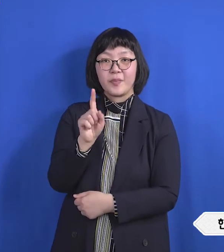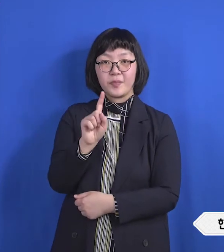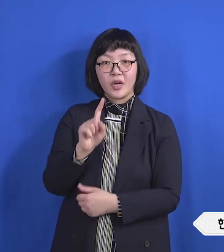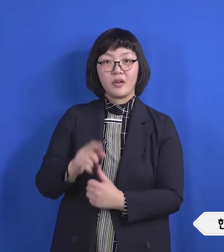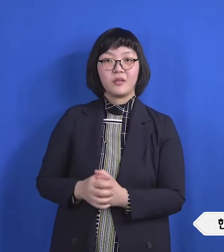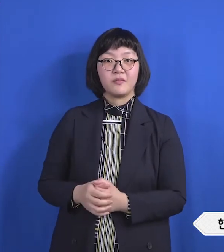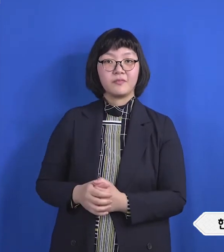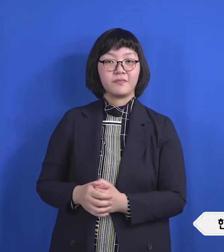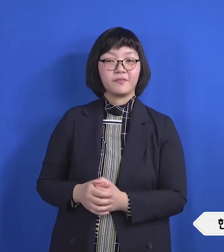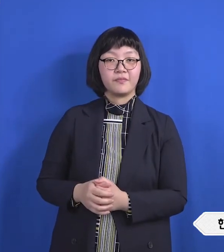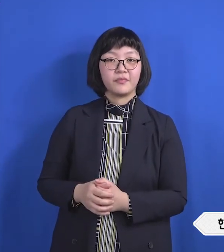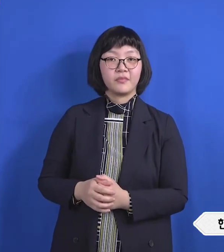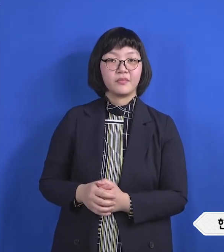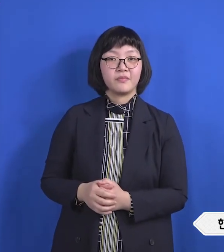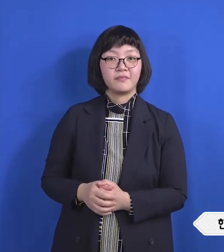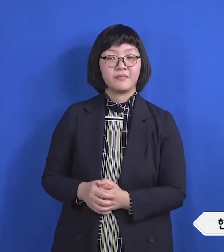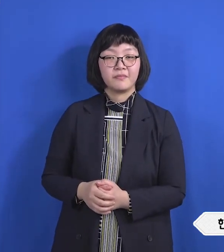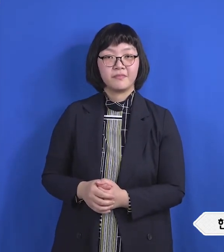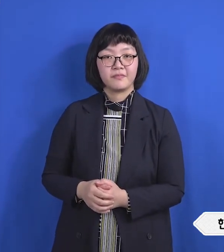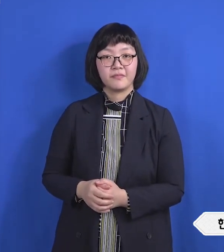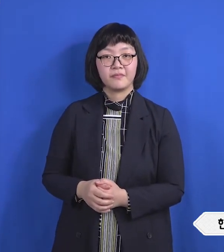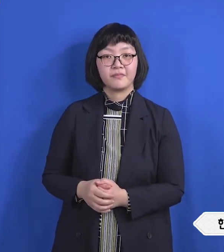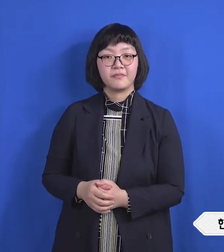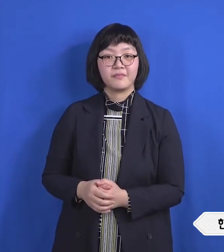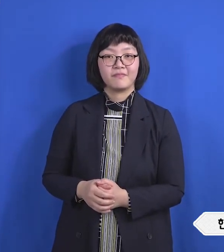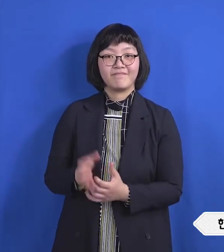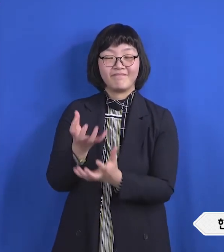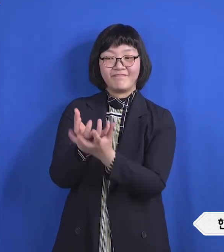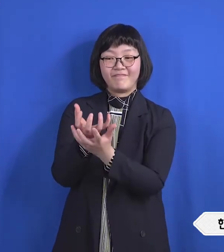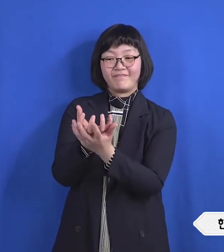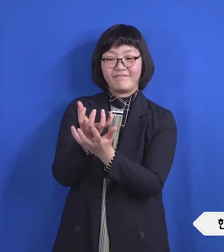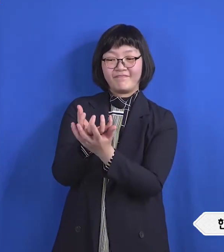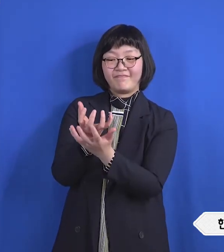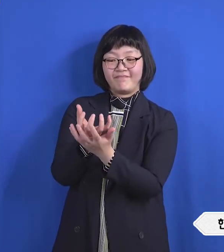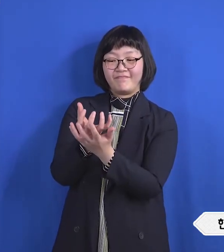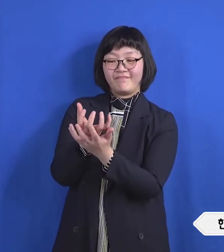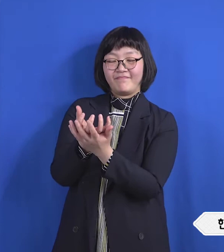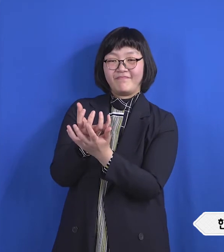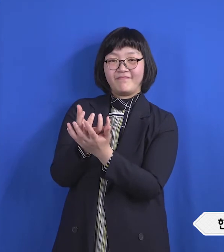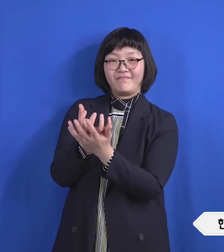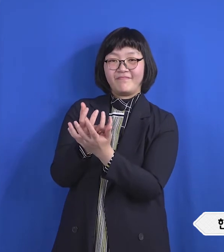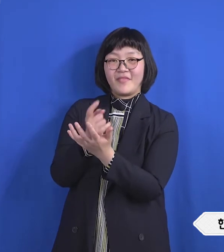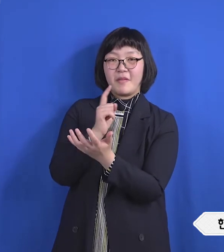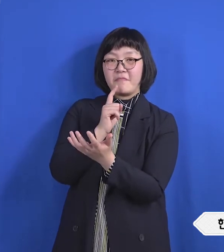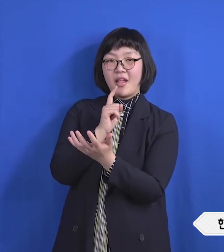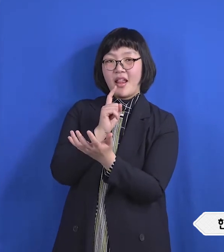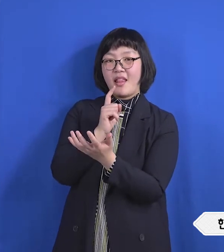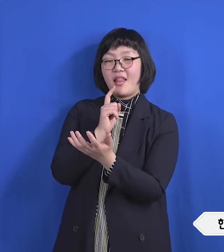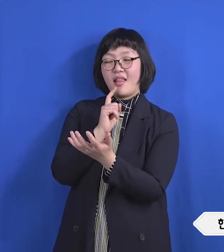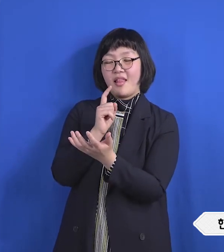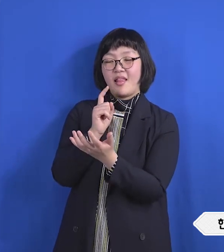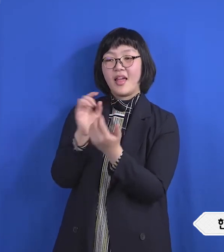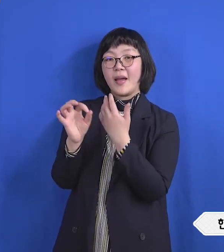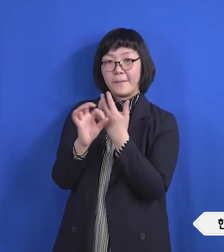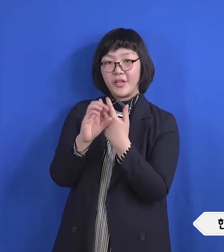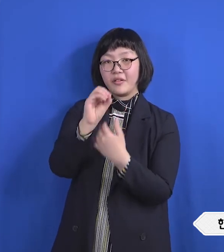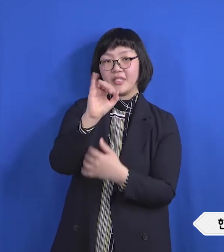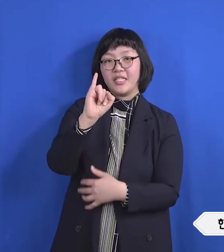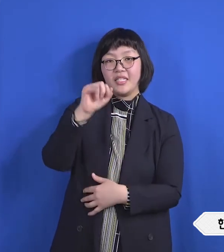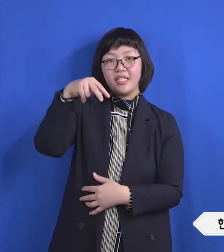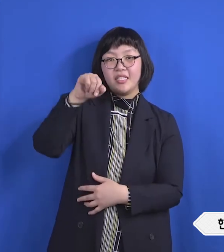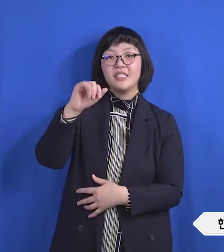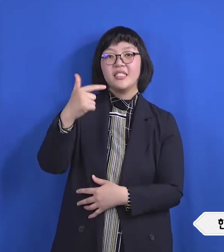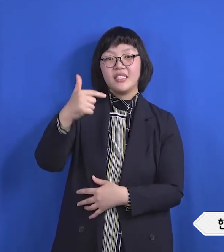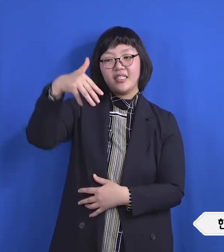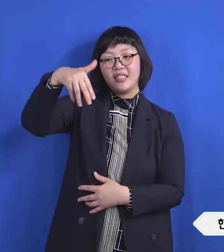이것도 기억하고 있으면 굉장한데, 예, 아십니다. 이제 서문계 실력이 빵빵해서 이신칭이지요.